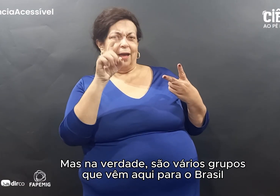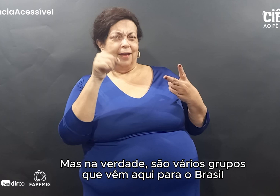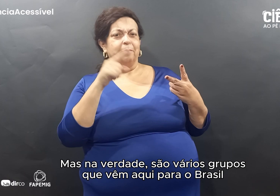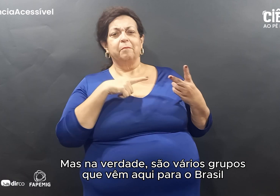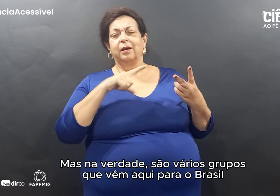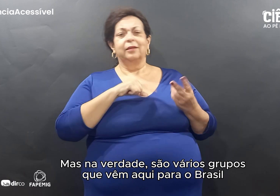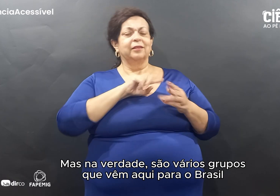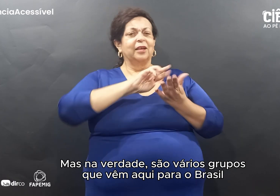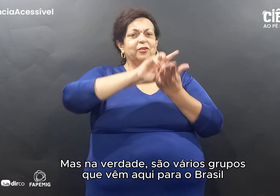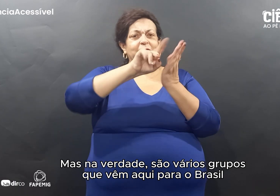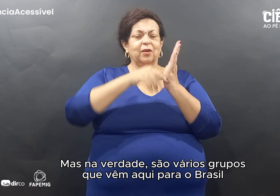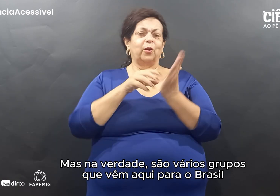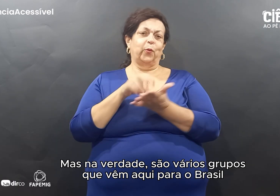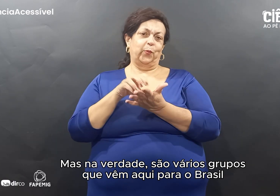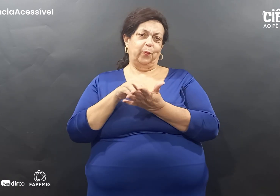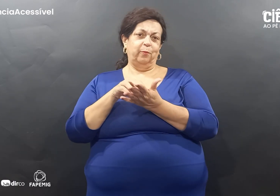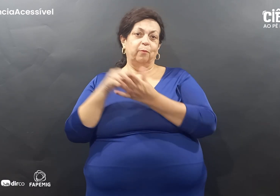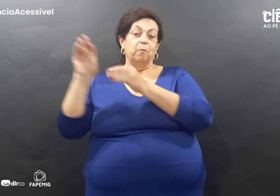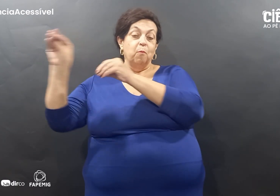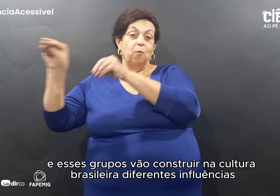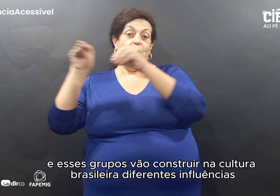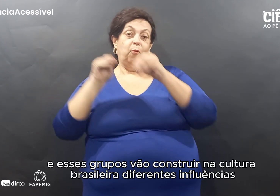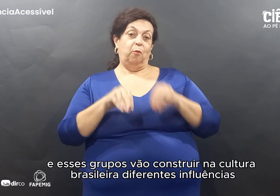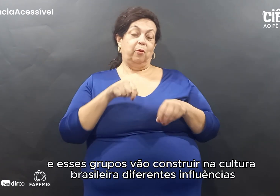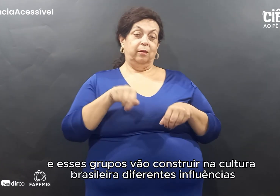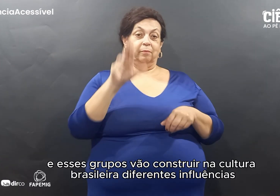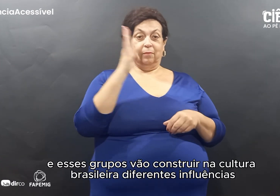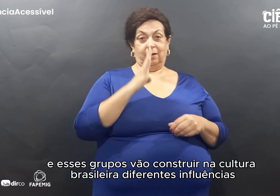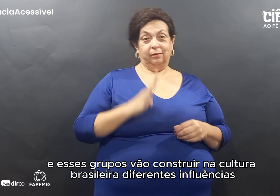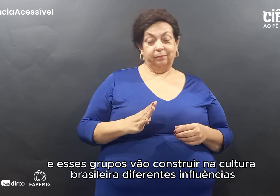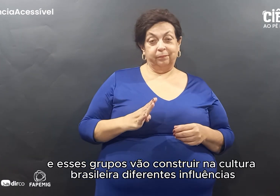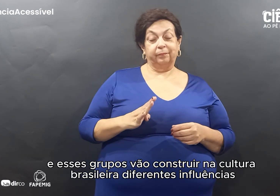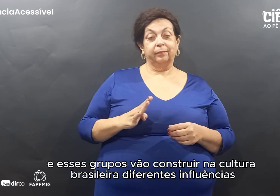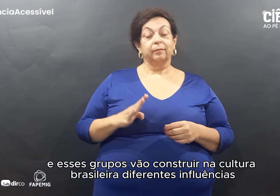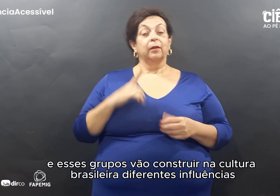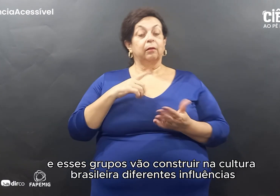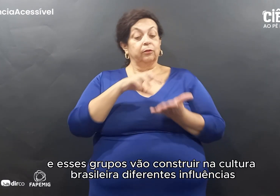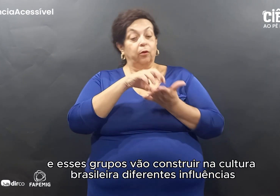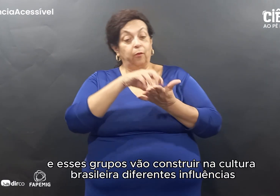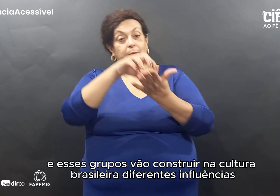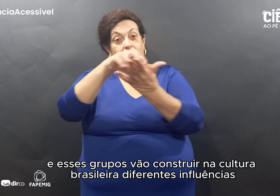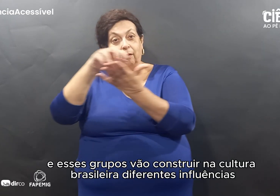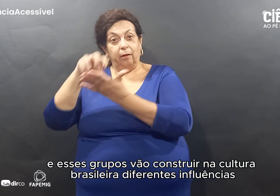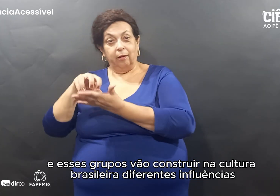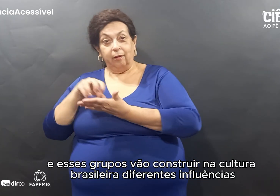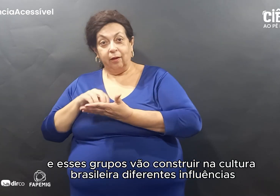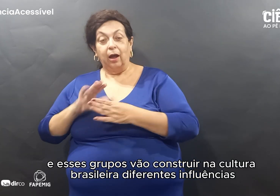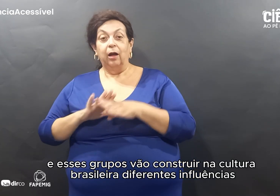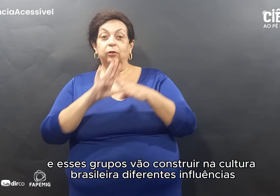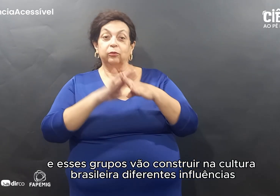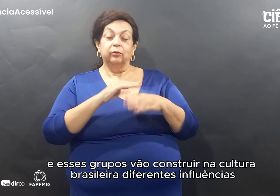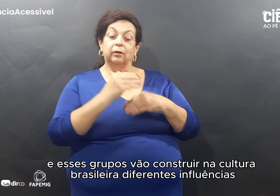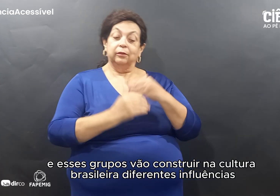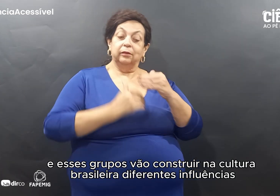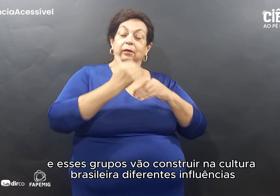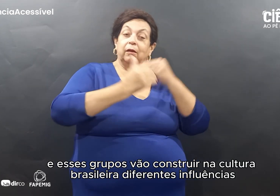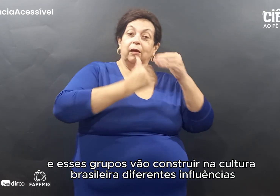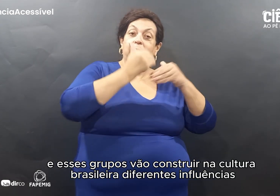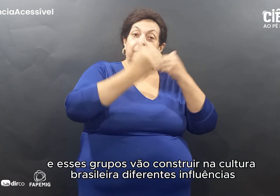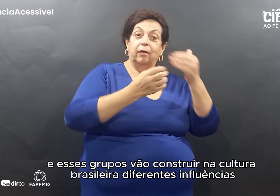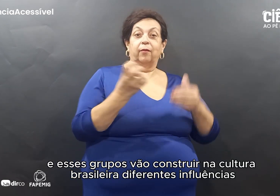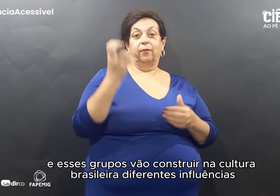são vários grupos que vêm aqui para o Brasil e esses grupos, eles vão construir na cultura brasileira